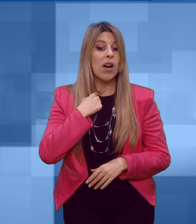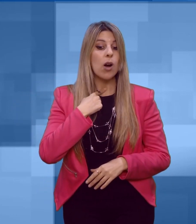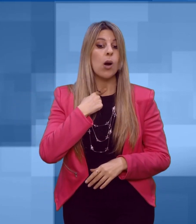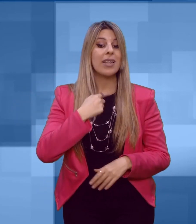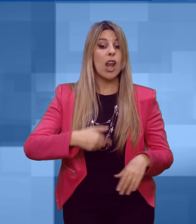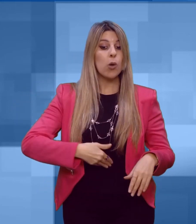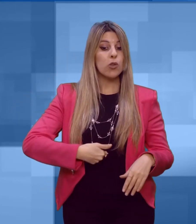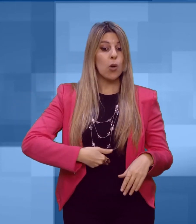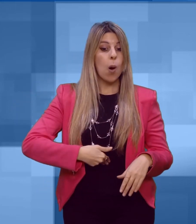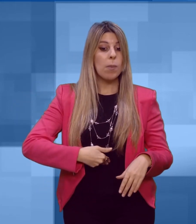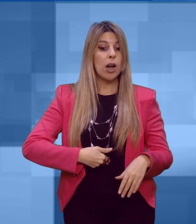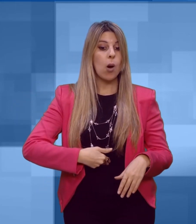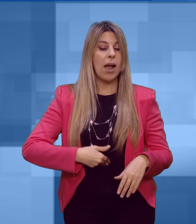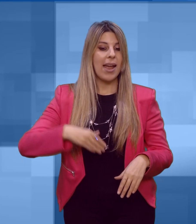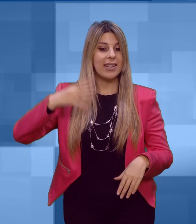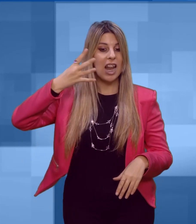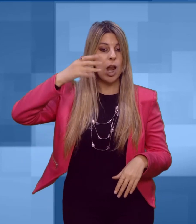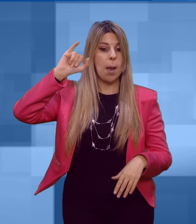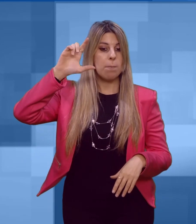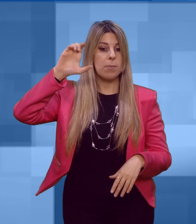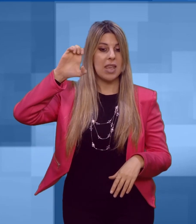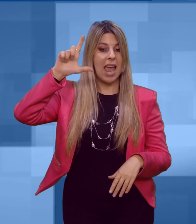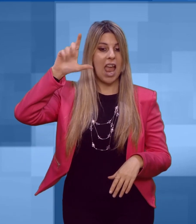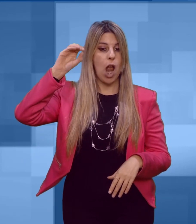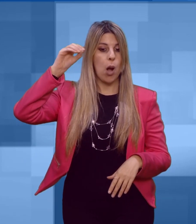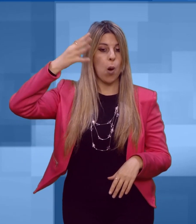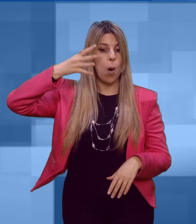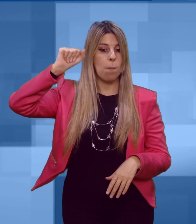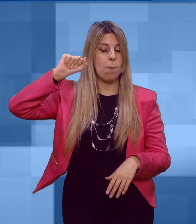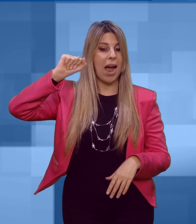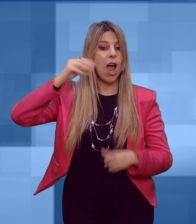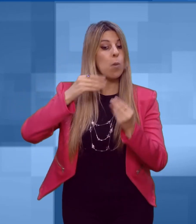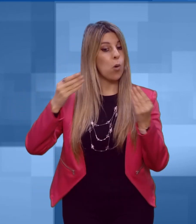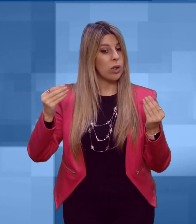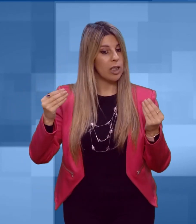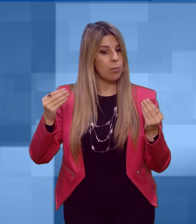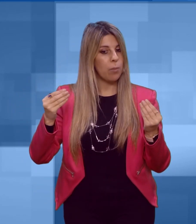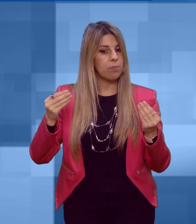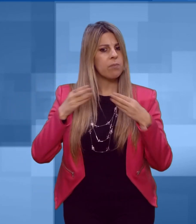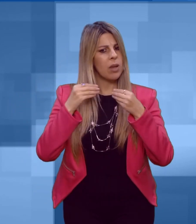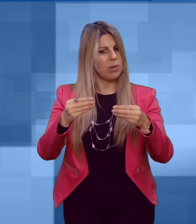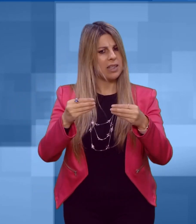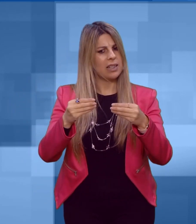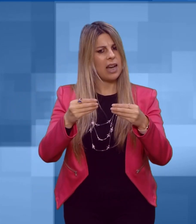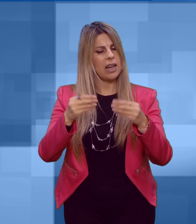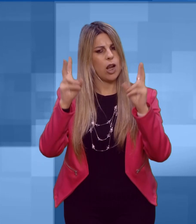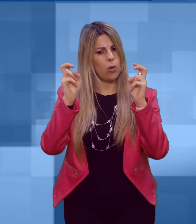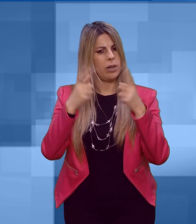A presentare diversi argomenti e illustrare i casi clinici sono gli stessi professionisti della struttura di oncologia e